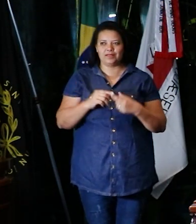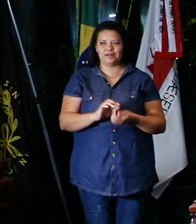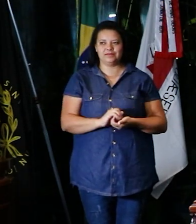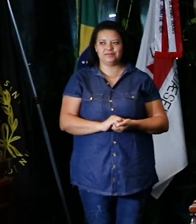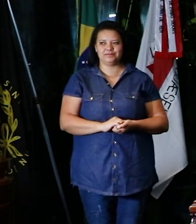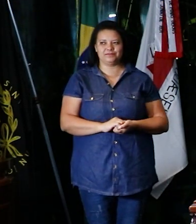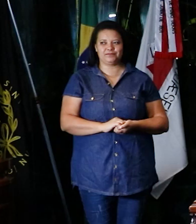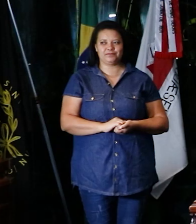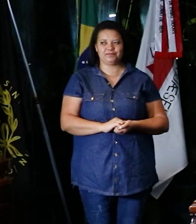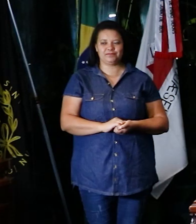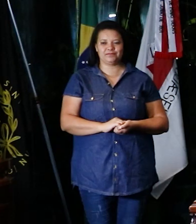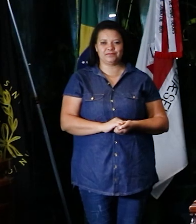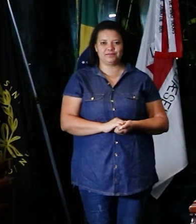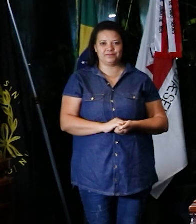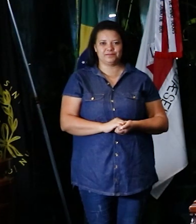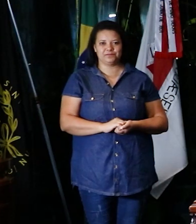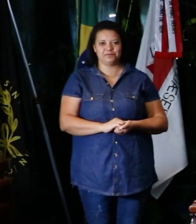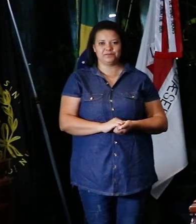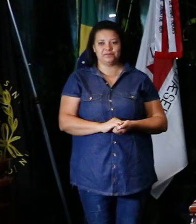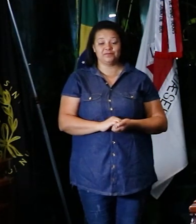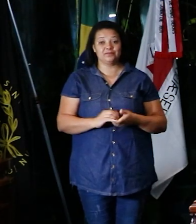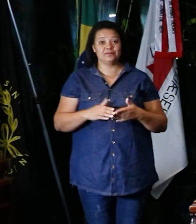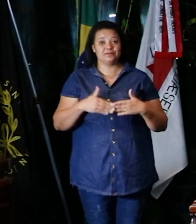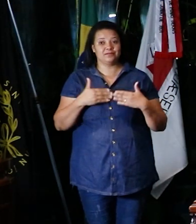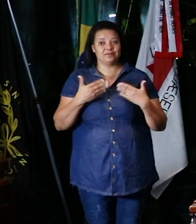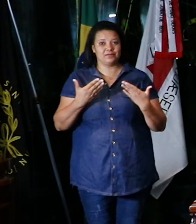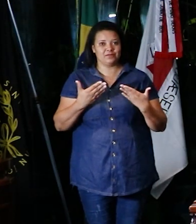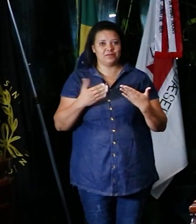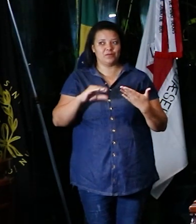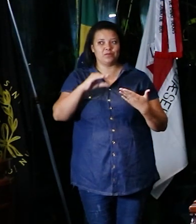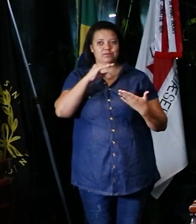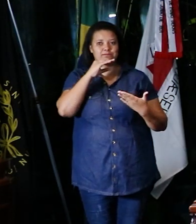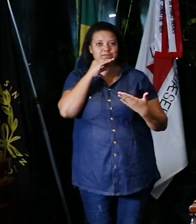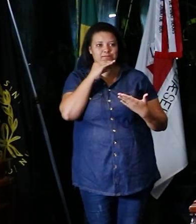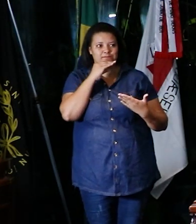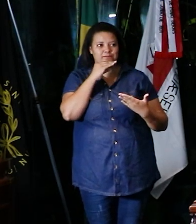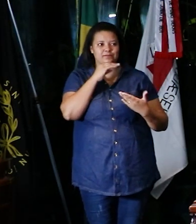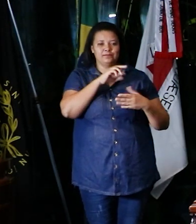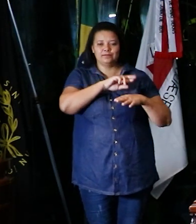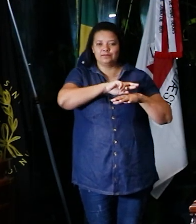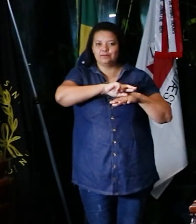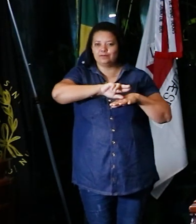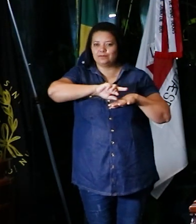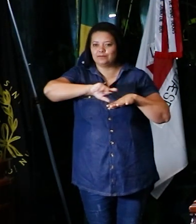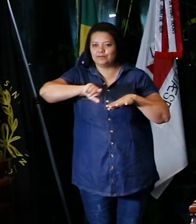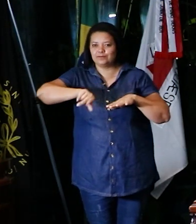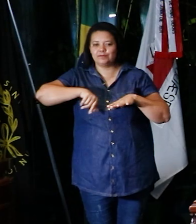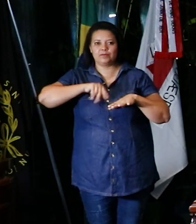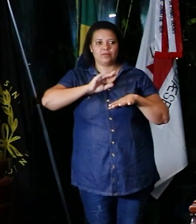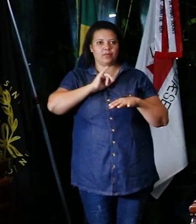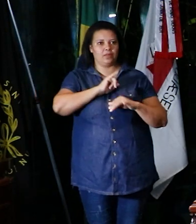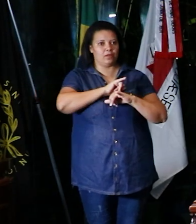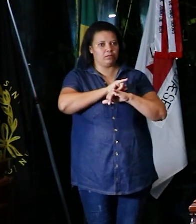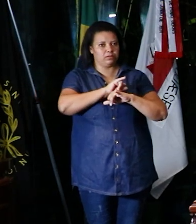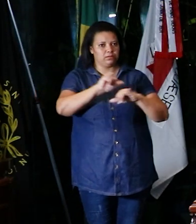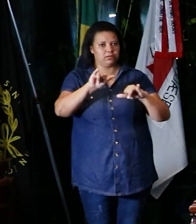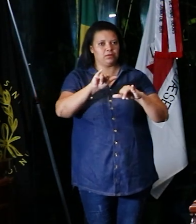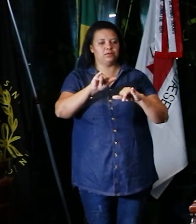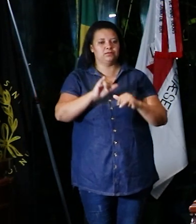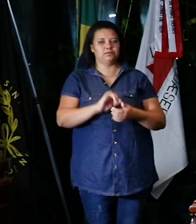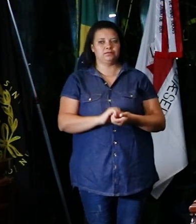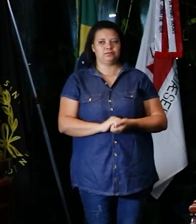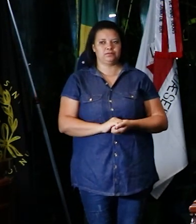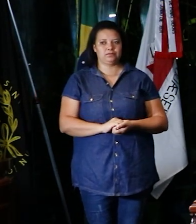enfim... Ele, de várias maneiras, ele se pronunciou contra, né?